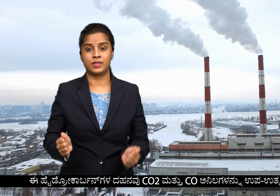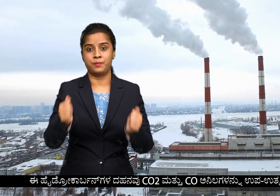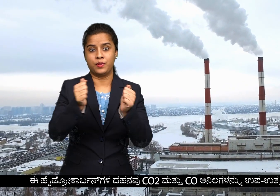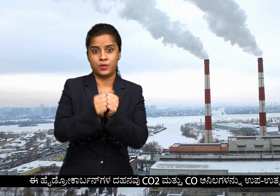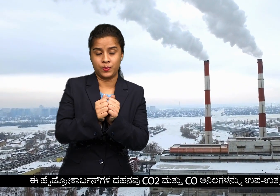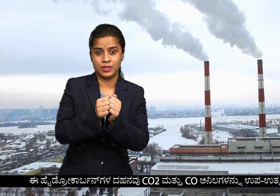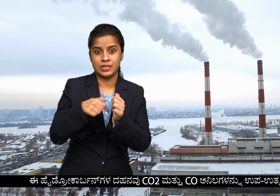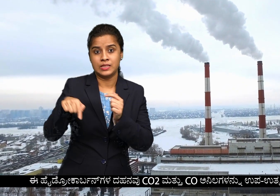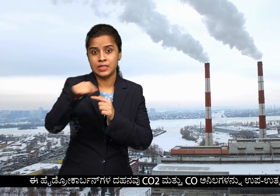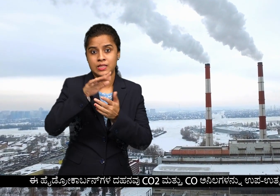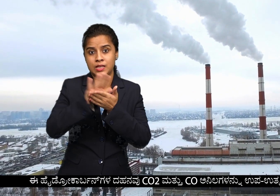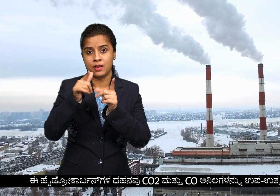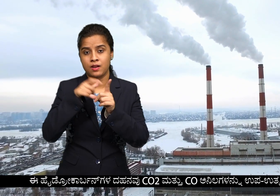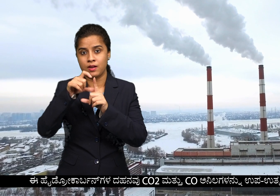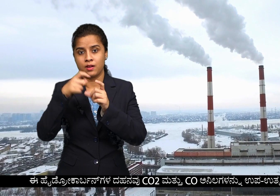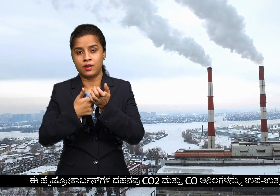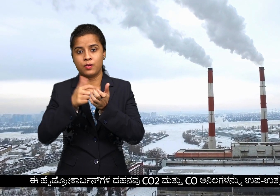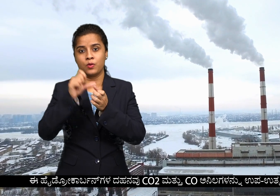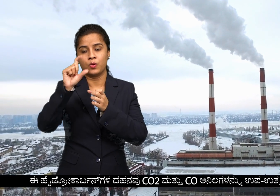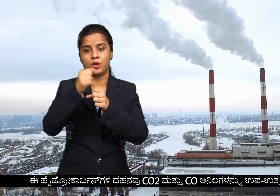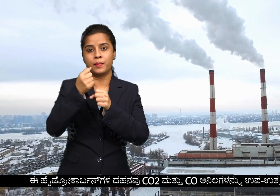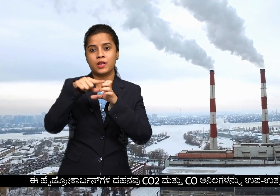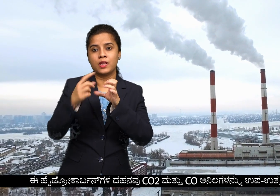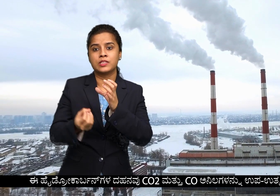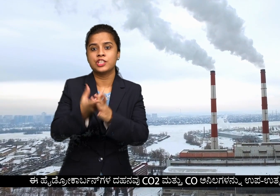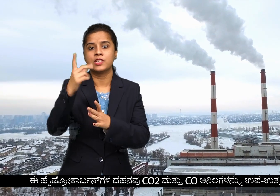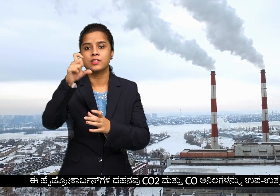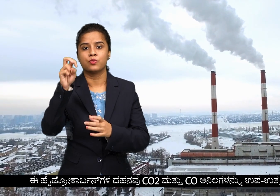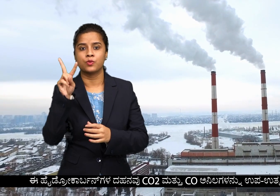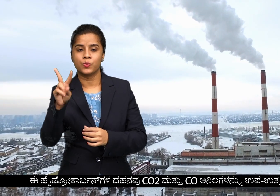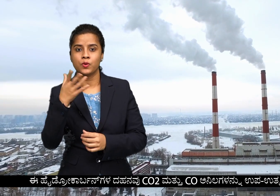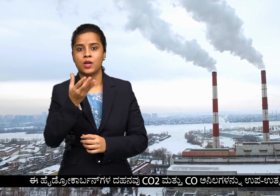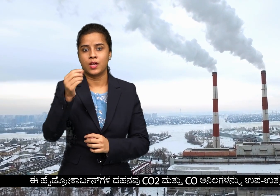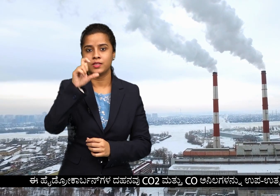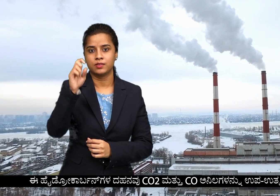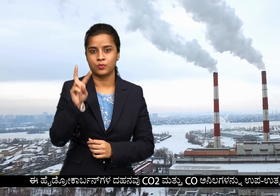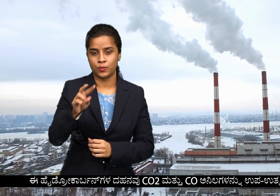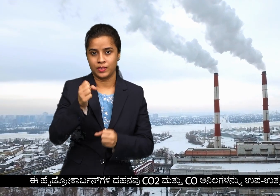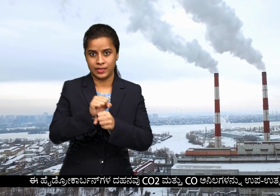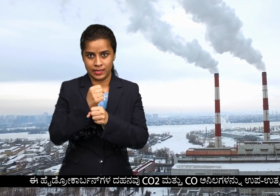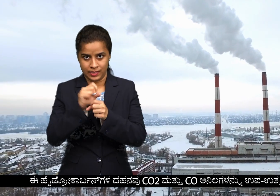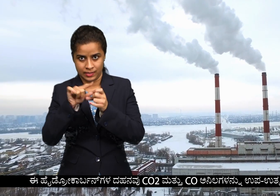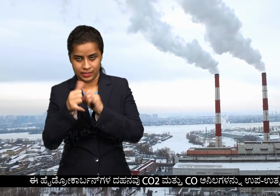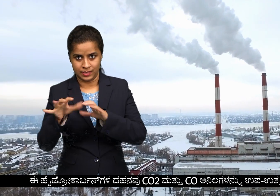ಹೈಡ್ರೋಕಾರ್ಬನ್ಗಳ ದಹನವು CO2 ಮತ್ತು CO ಅನಿಲಗಳನ್ನು ಉಪ ಉತ್ಪನ್ನವಾಗಿ ಉತ್ಪಾದಿಸುತ್ತದೆ.